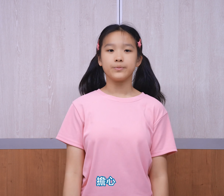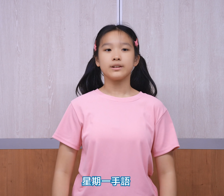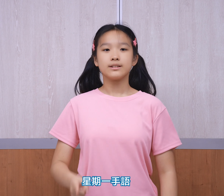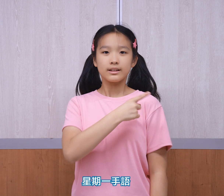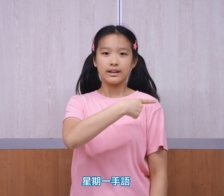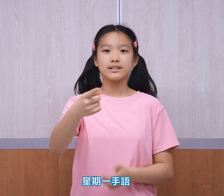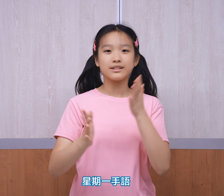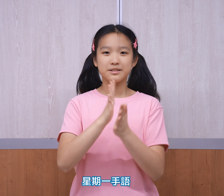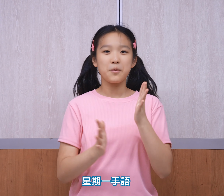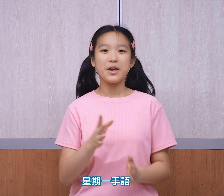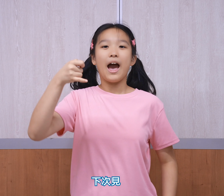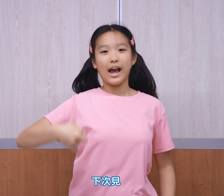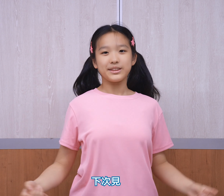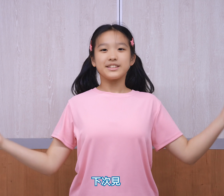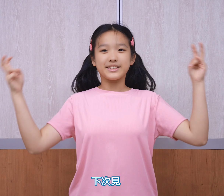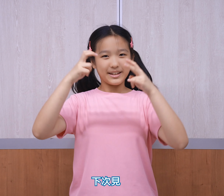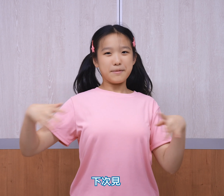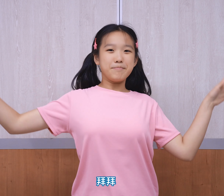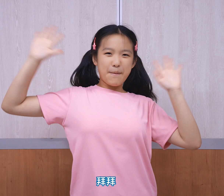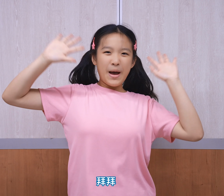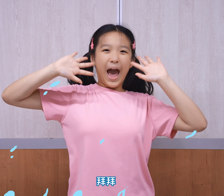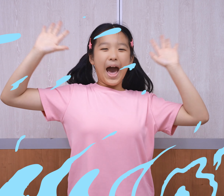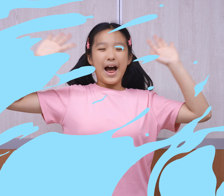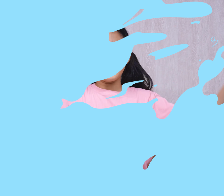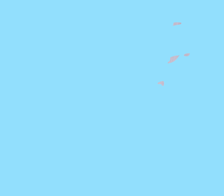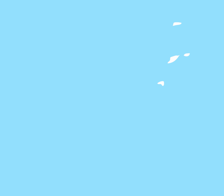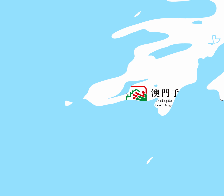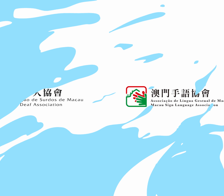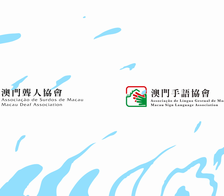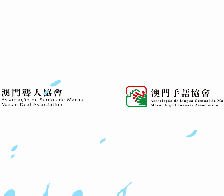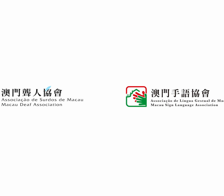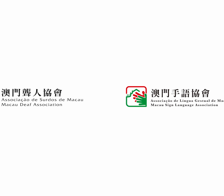星期一手語，下次見，拜拜。